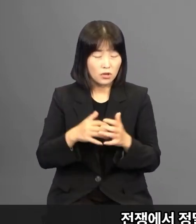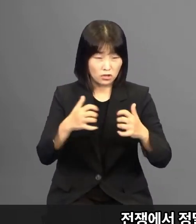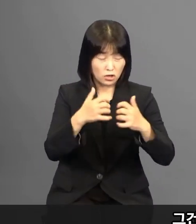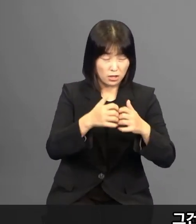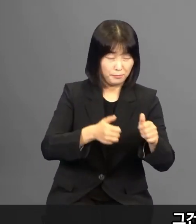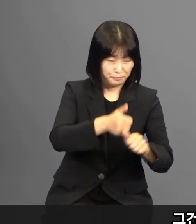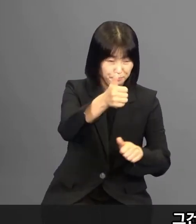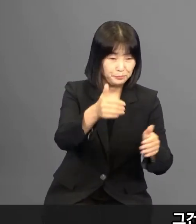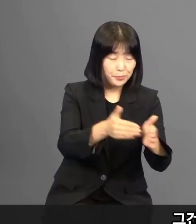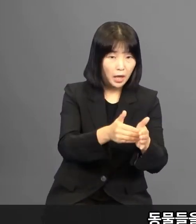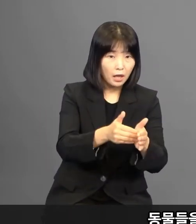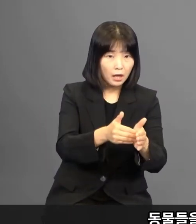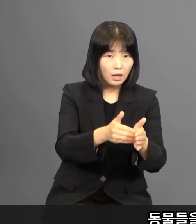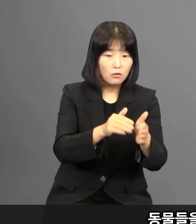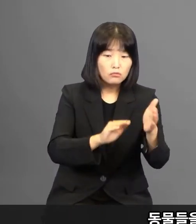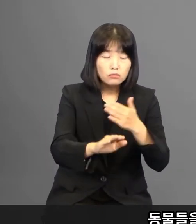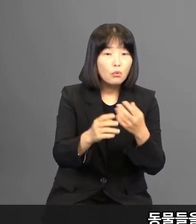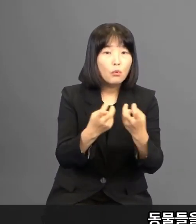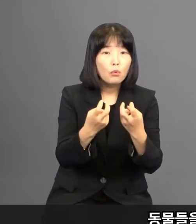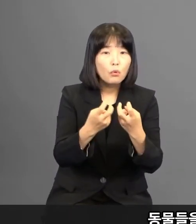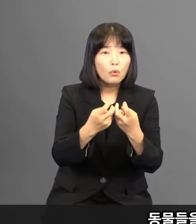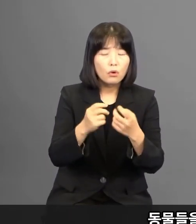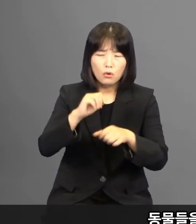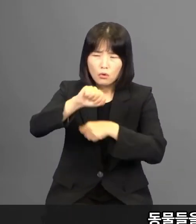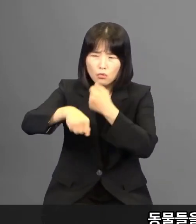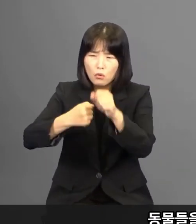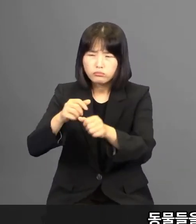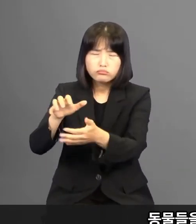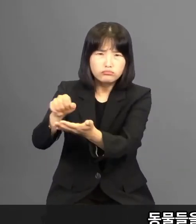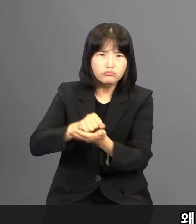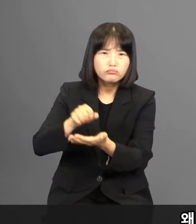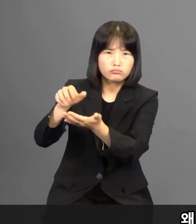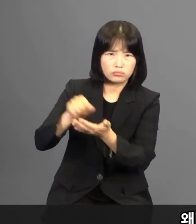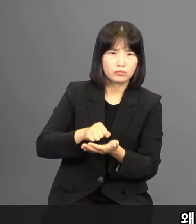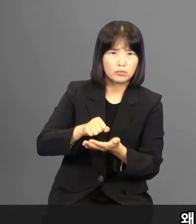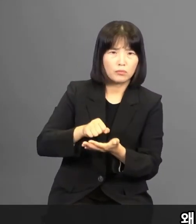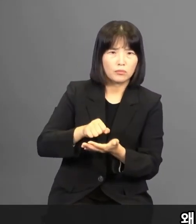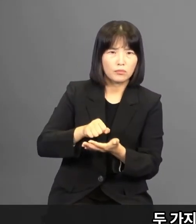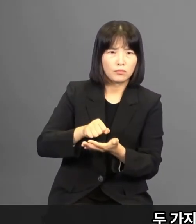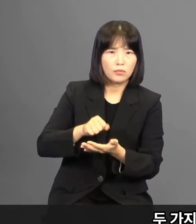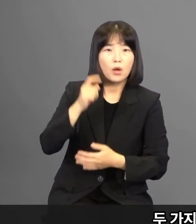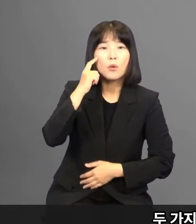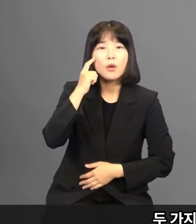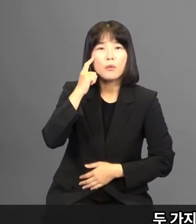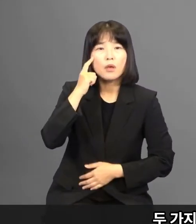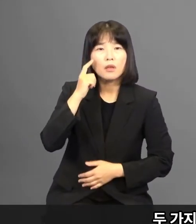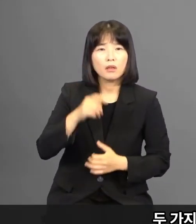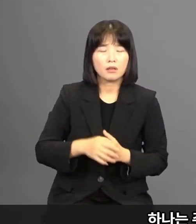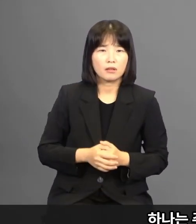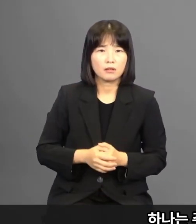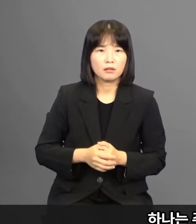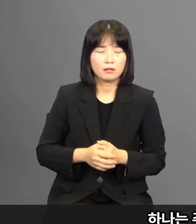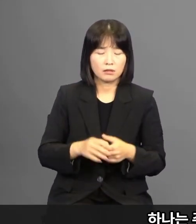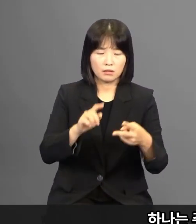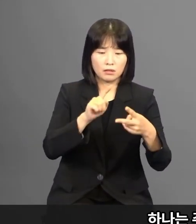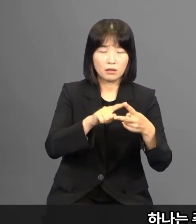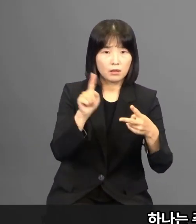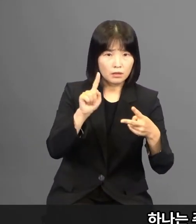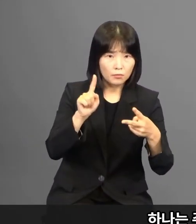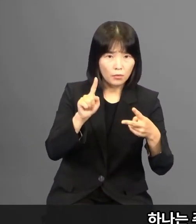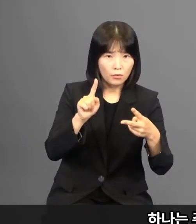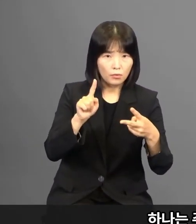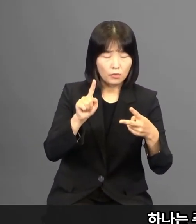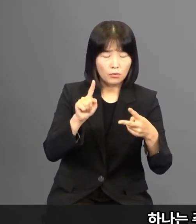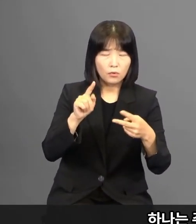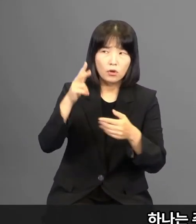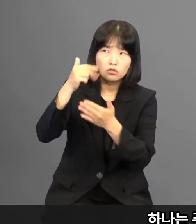승리했습니다. 그가 어떻게 합니까? 동물들을 가지고 오는 거예요. 왜 가져왔을까요? 두 가지 음성이 들린 거예요. 하나는 주의